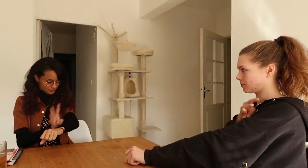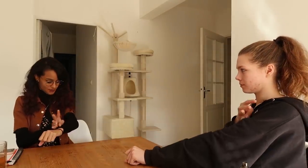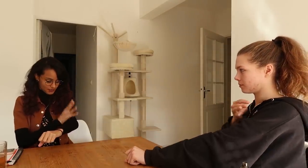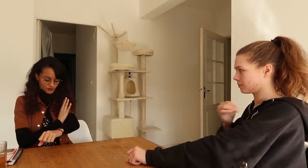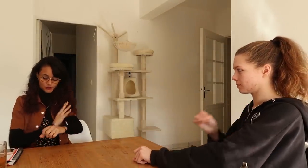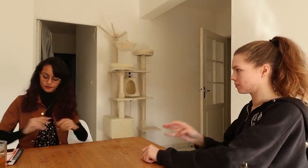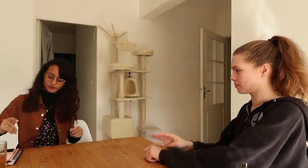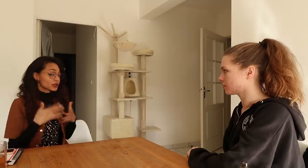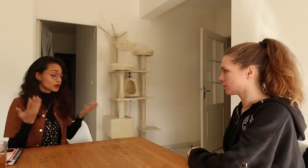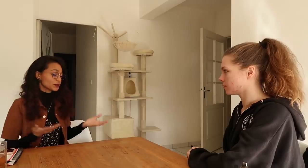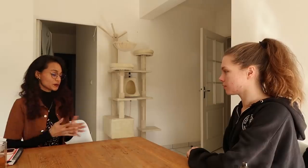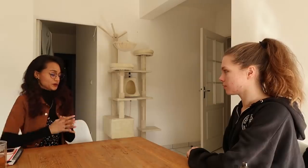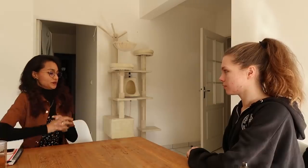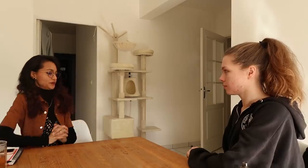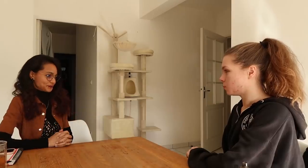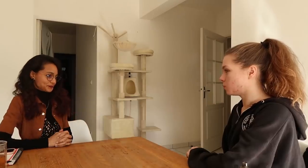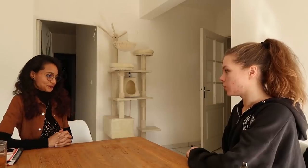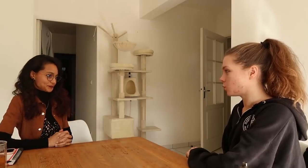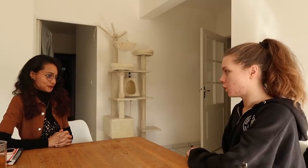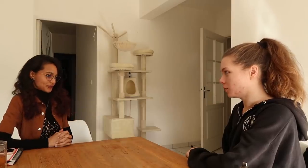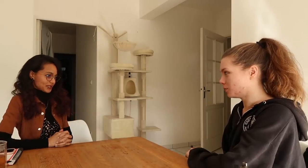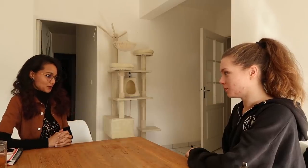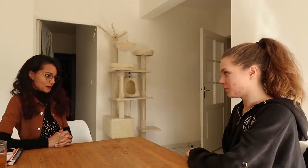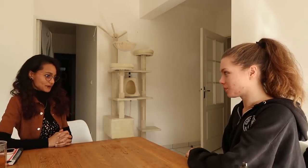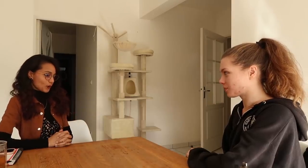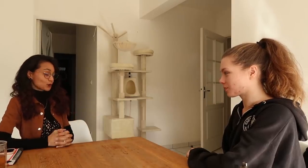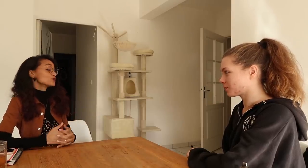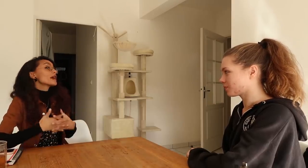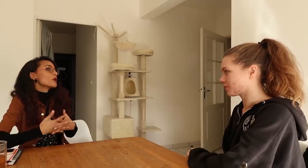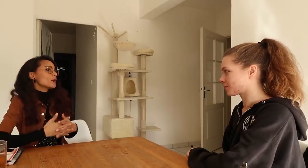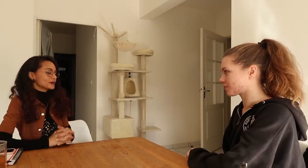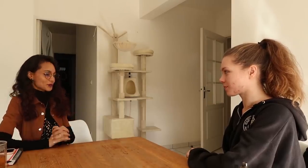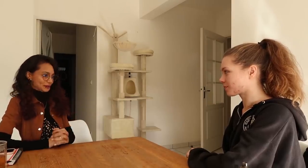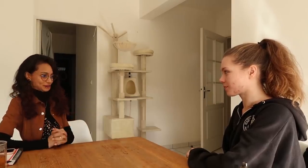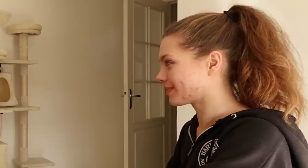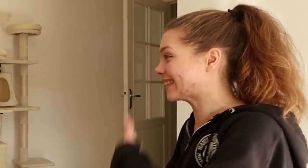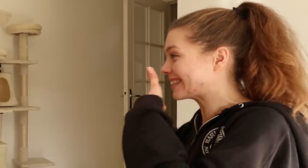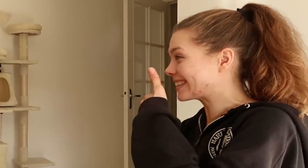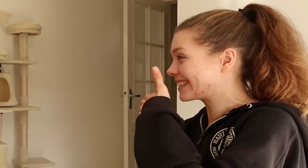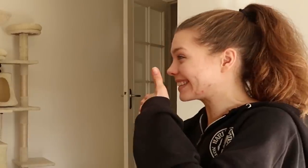Voilà, émotions. On a quoi comme émotion? La joie. La joie. Alors, toi, tu ferais comment? La joie.